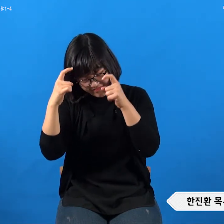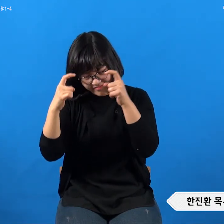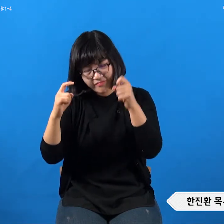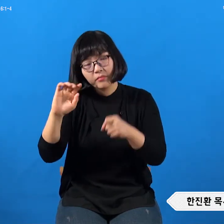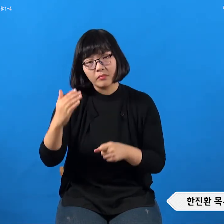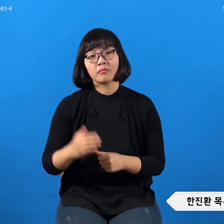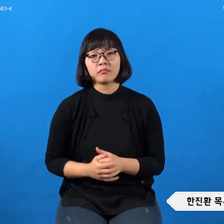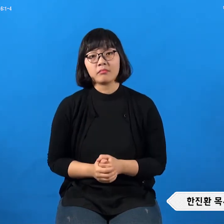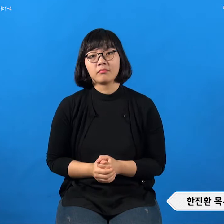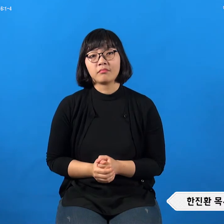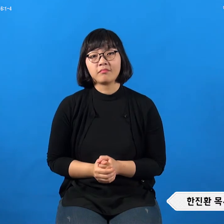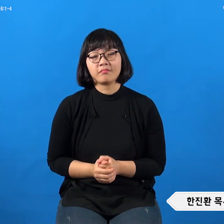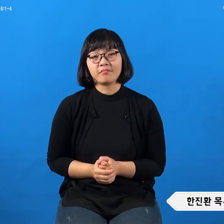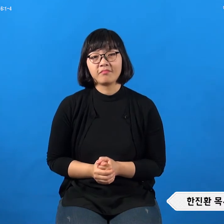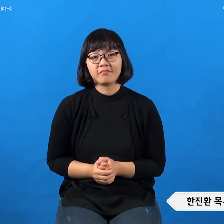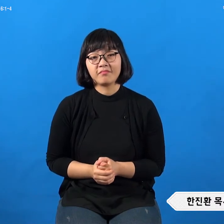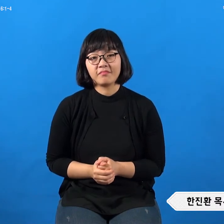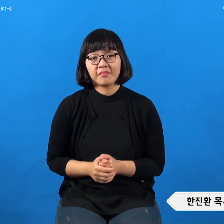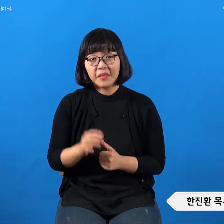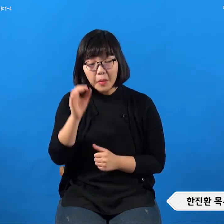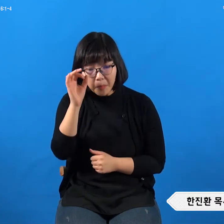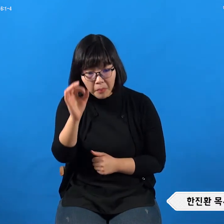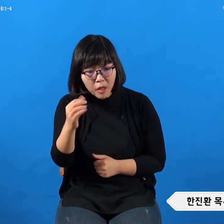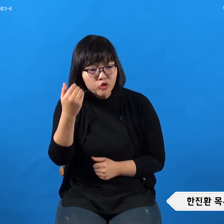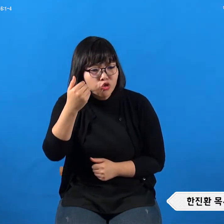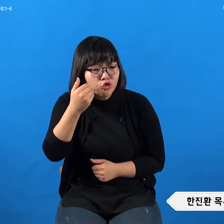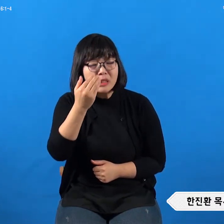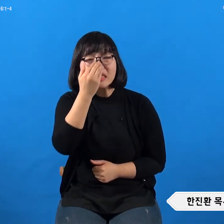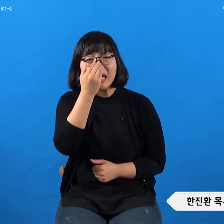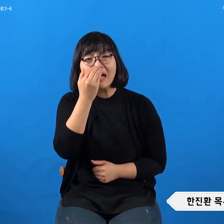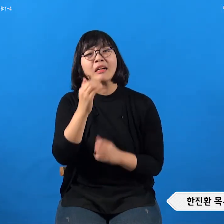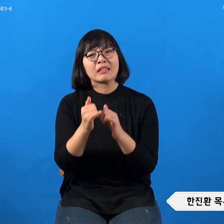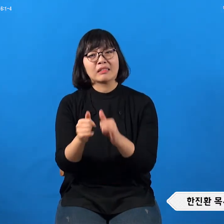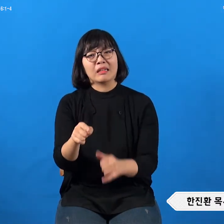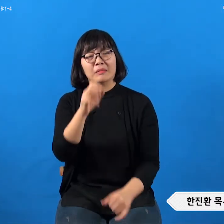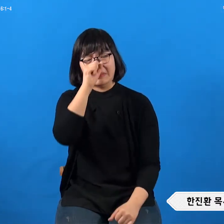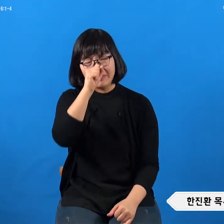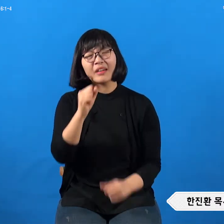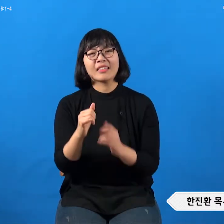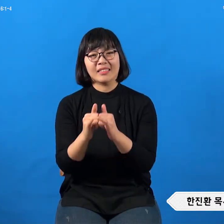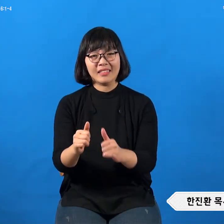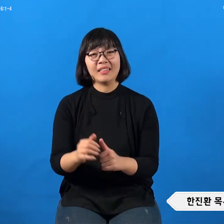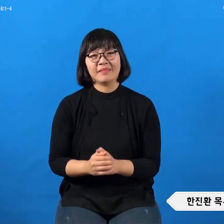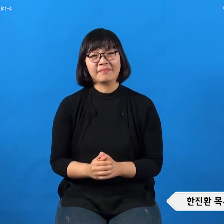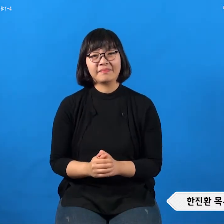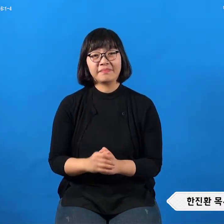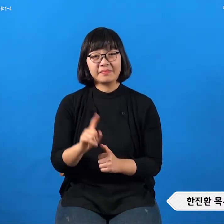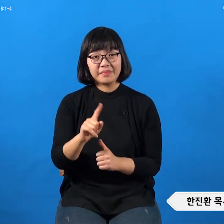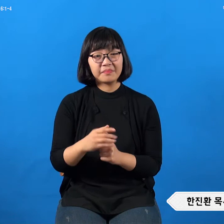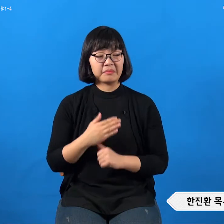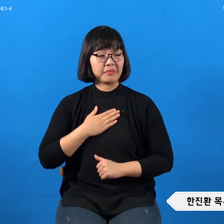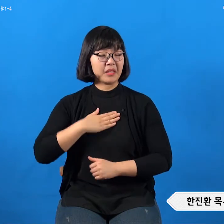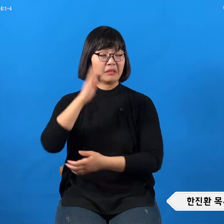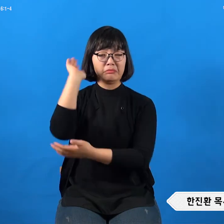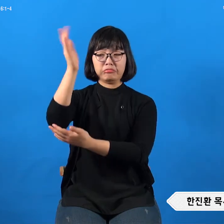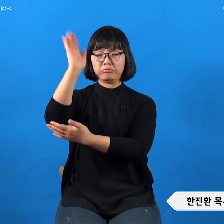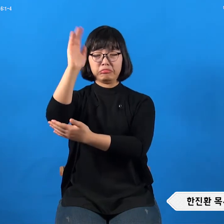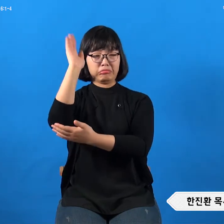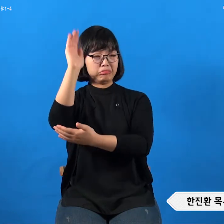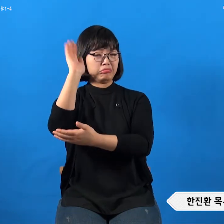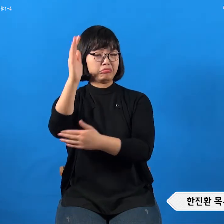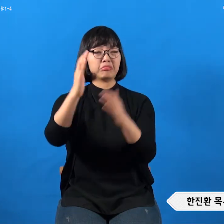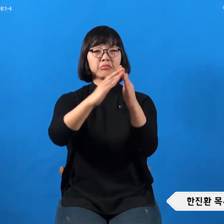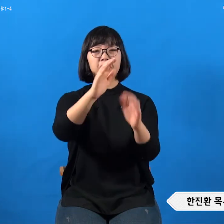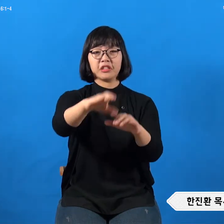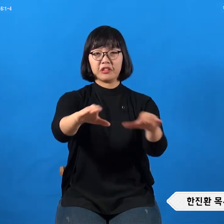같습니다. 주로 착한 사람들이 그렇게 됩니다. 아무리 이웃 사랑에 대해서 설교를 해봐야 귓등으로